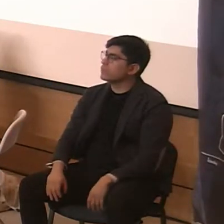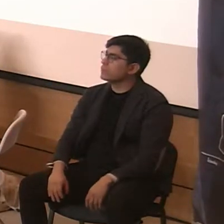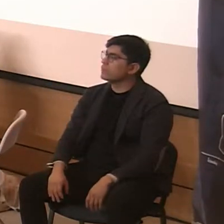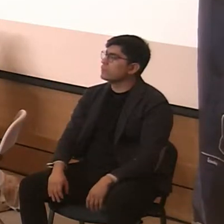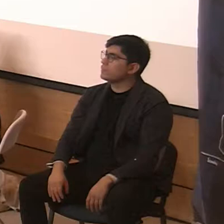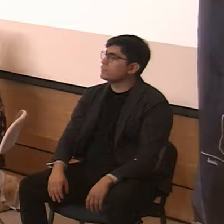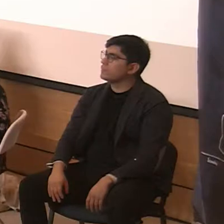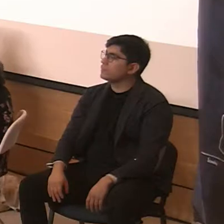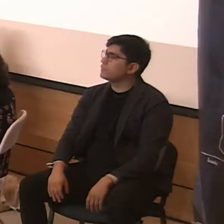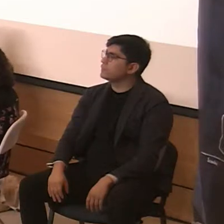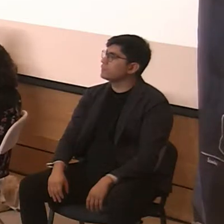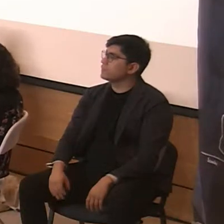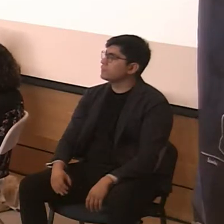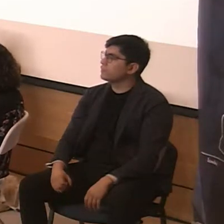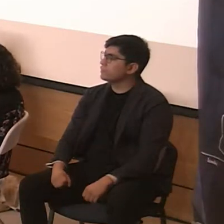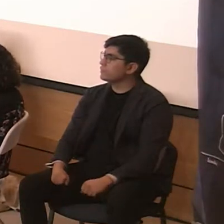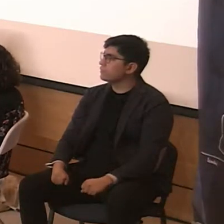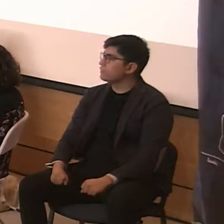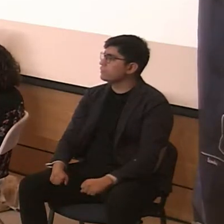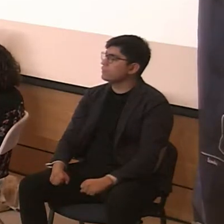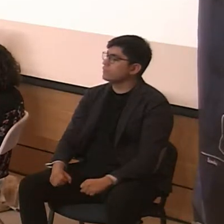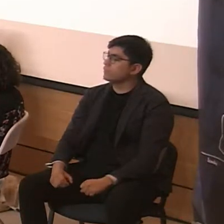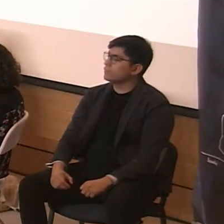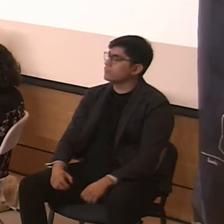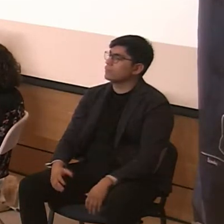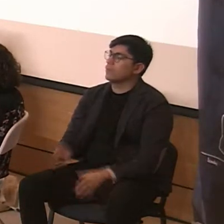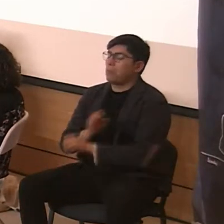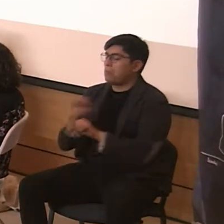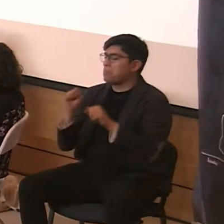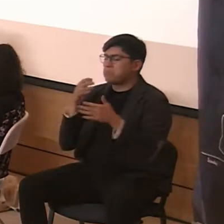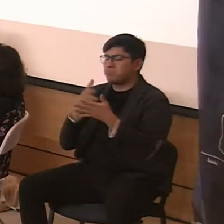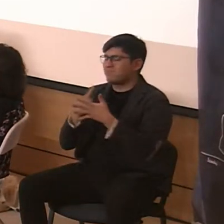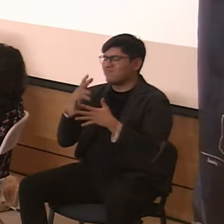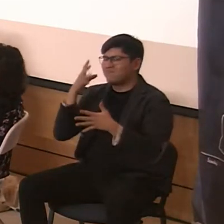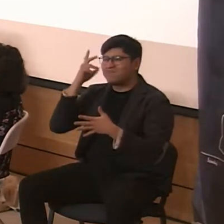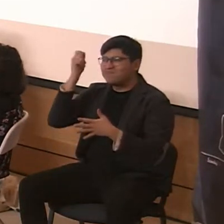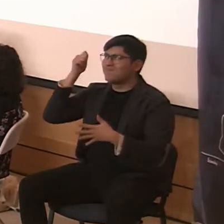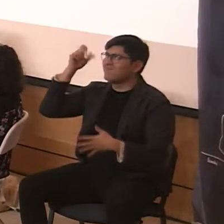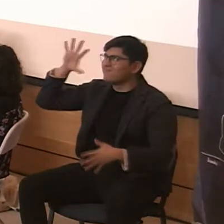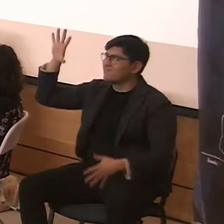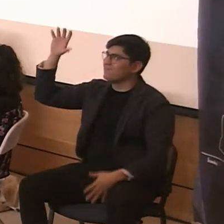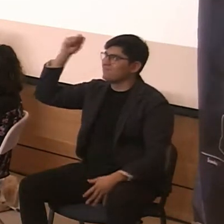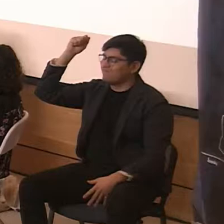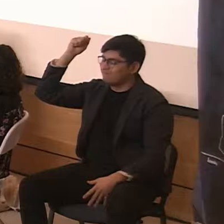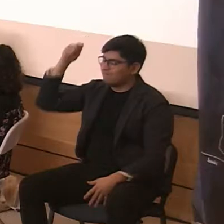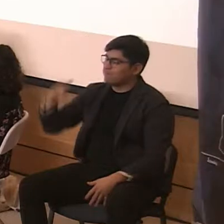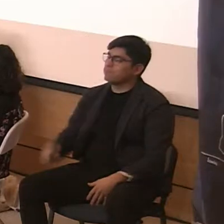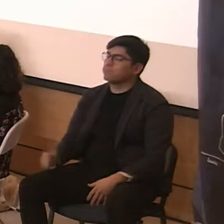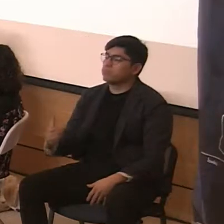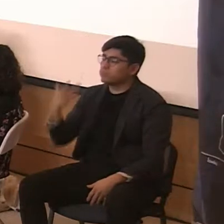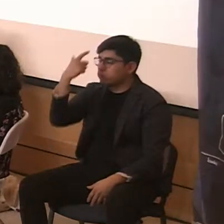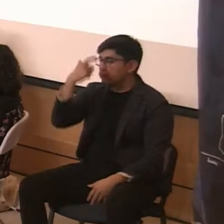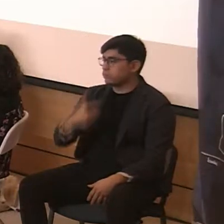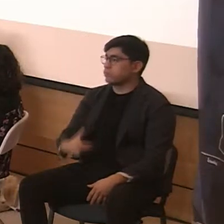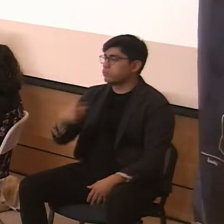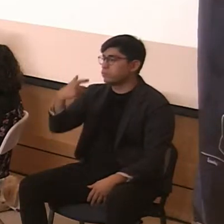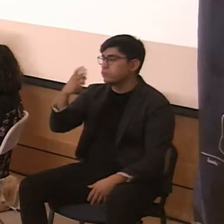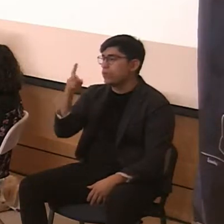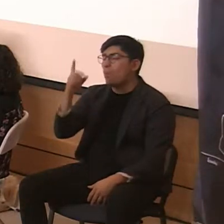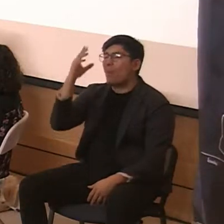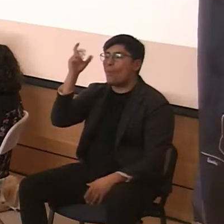aa y nos va a impedir crear y el ser humano en sí mismo es un ente